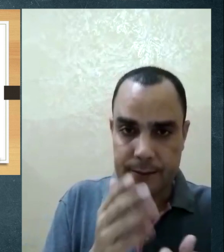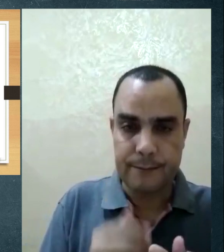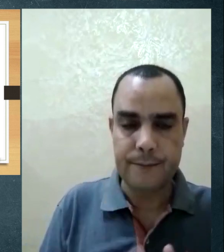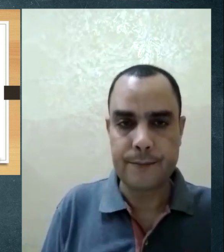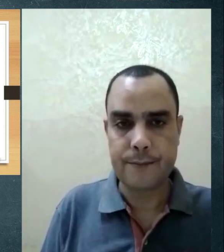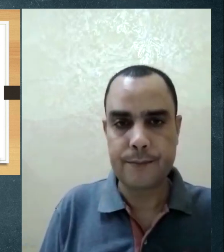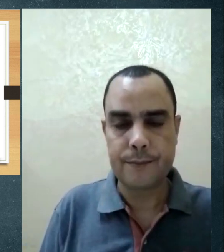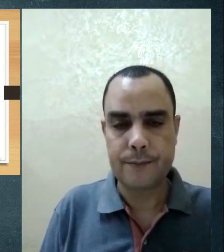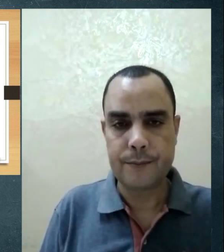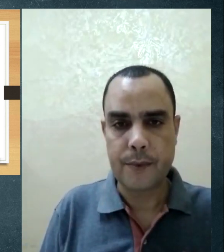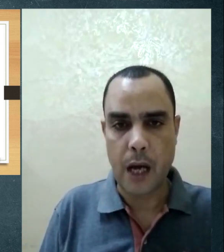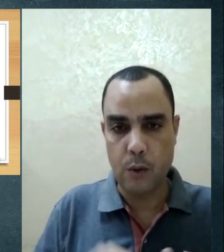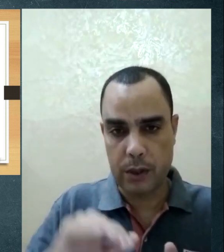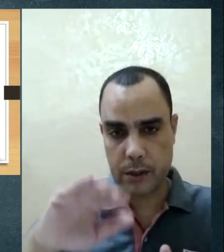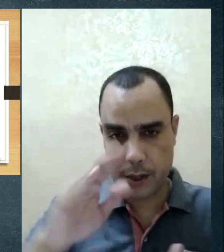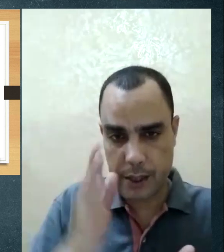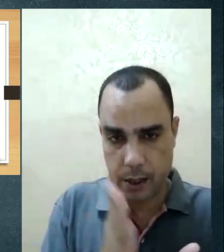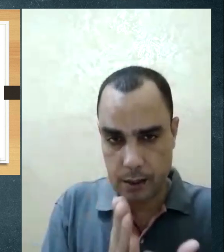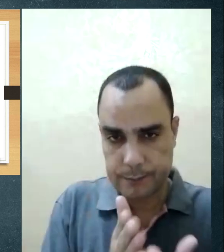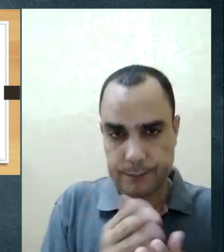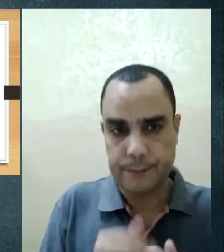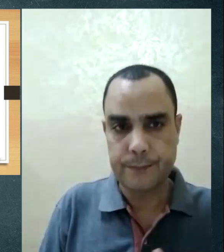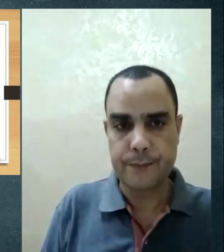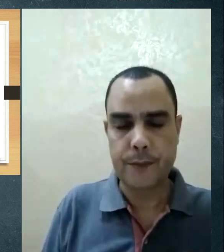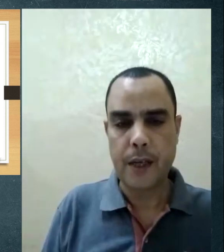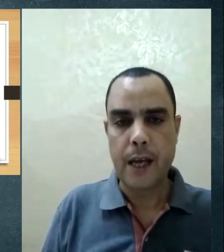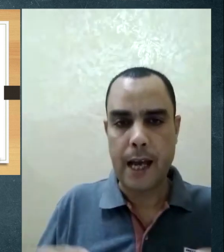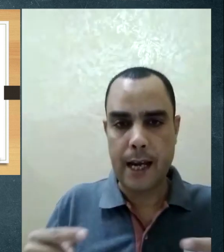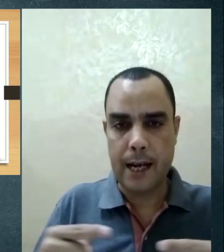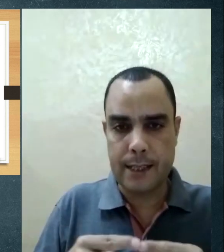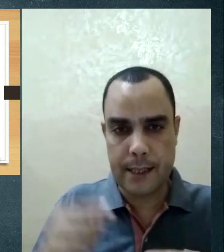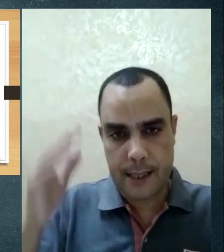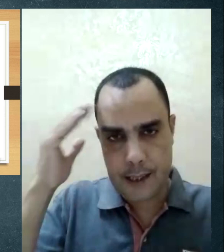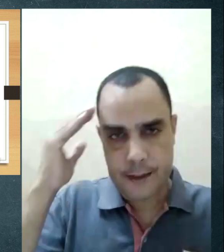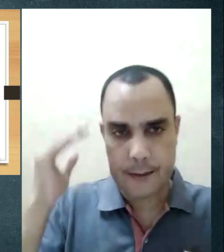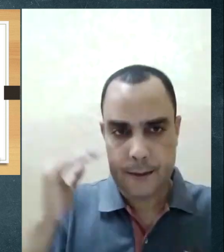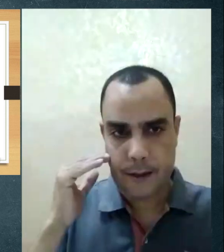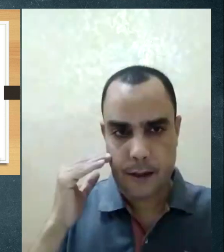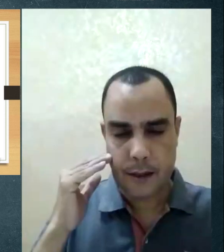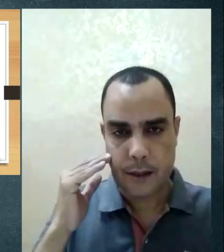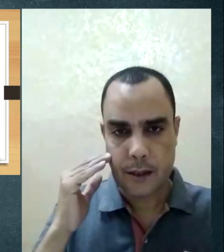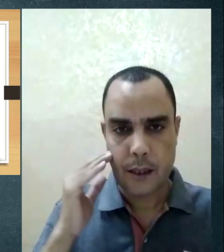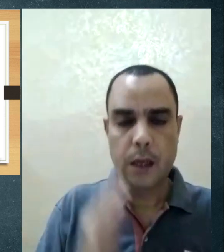الوسيلة أو الطريقة التي